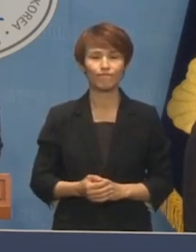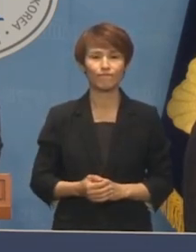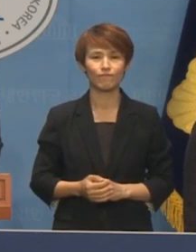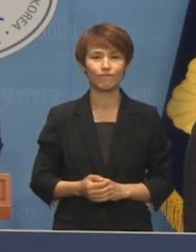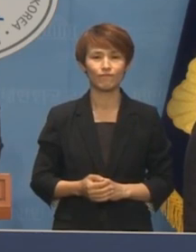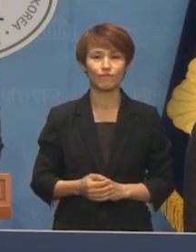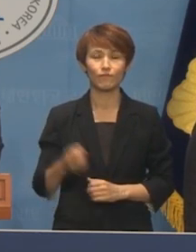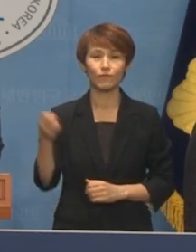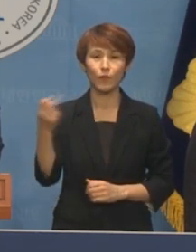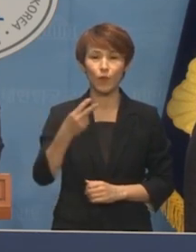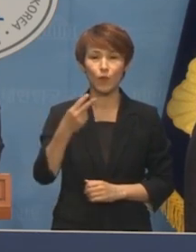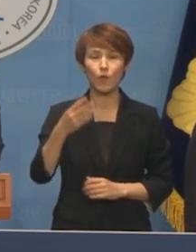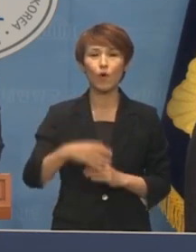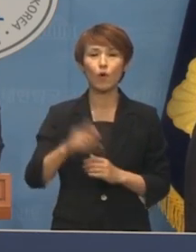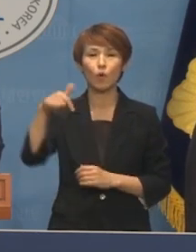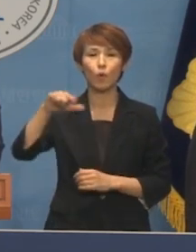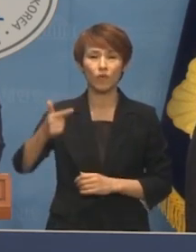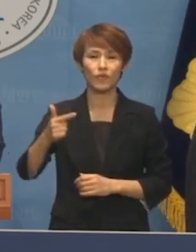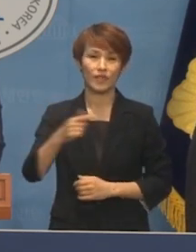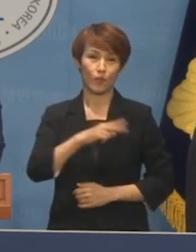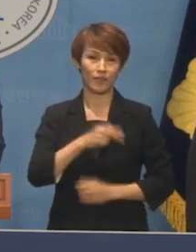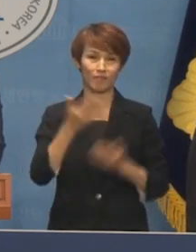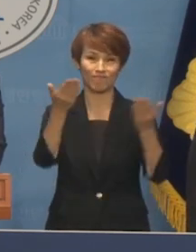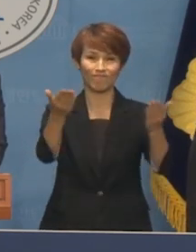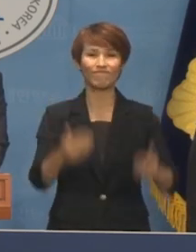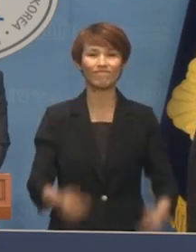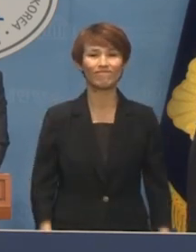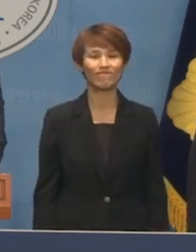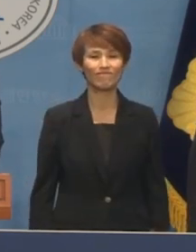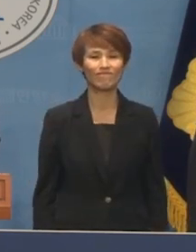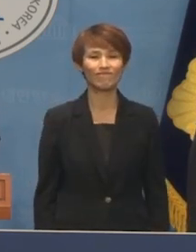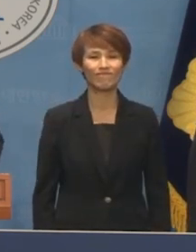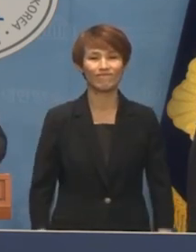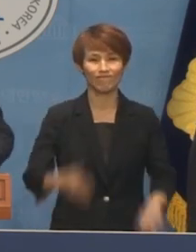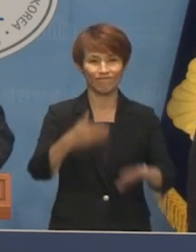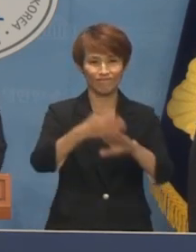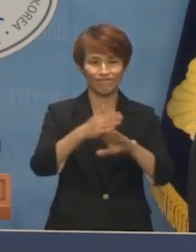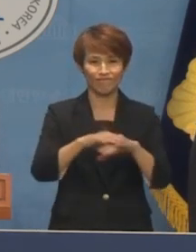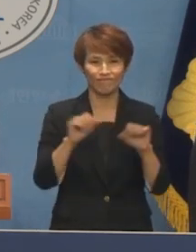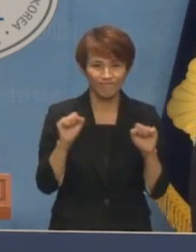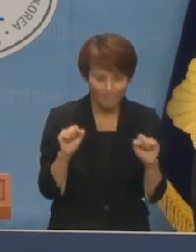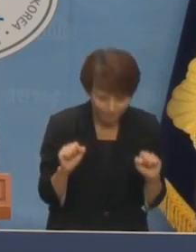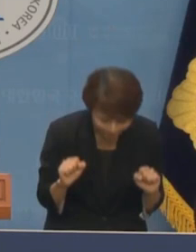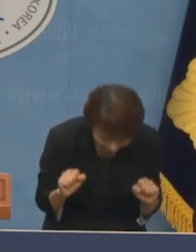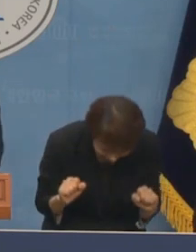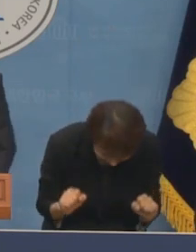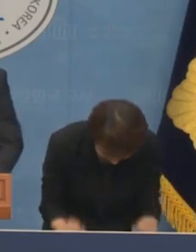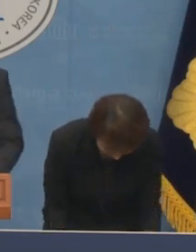광양구례 곡성을 권영엽 국회의원 이상입니다. 고맙습니다. 네, 감사합니다.